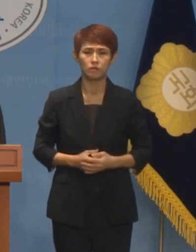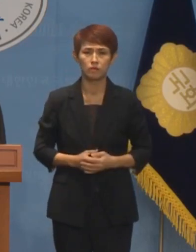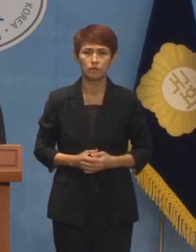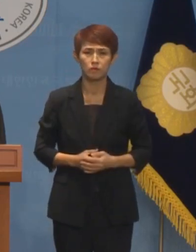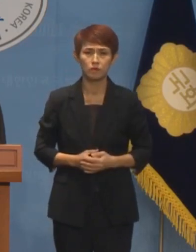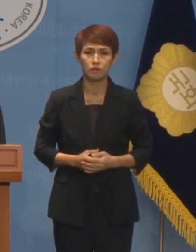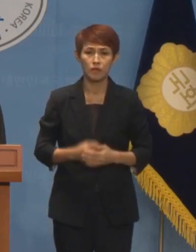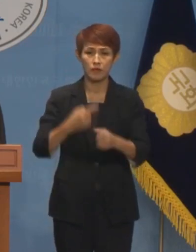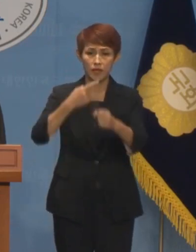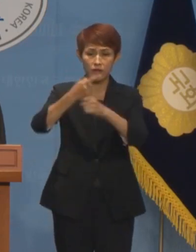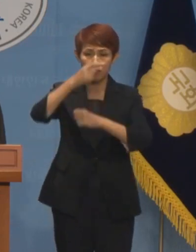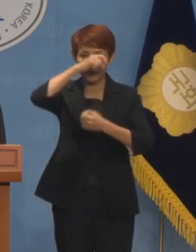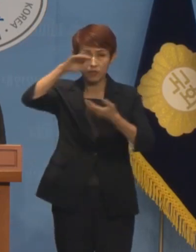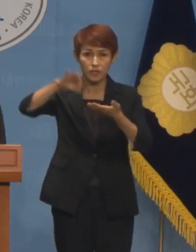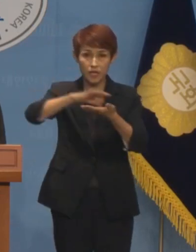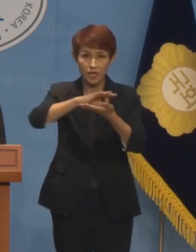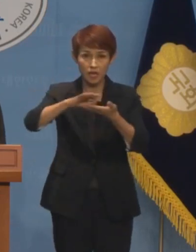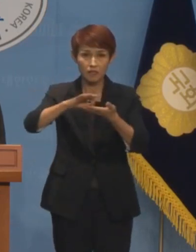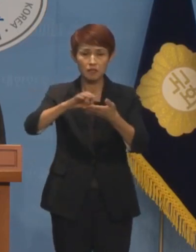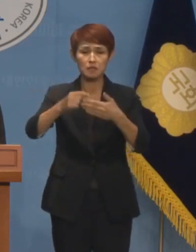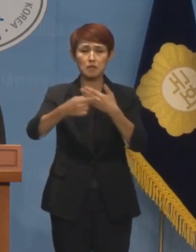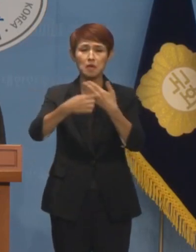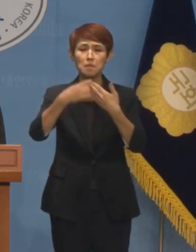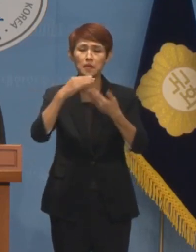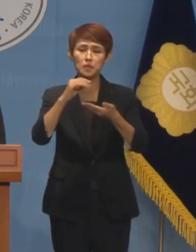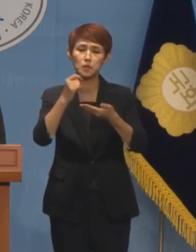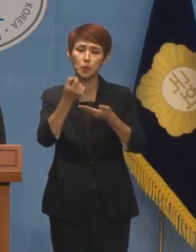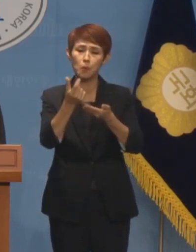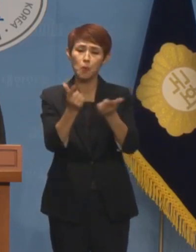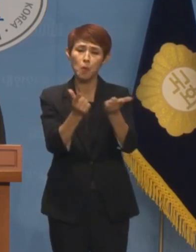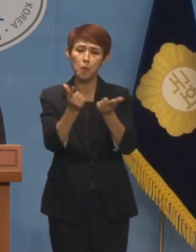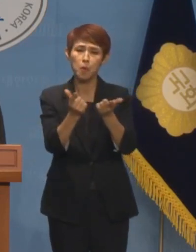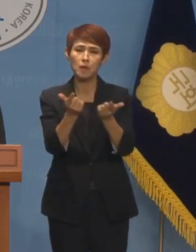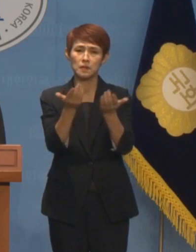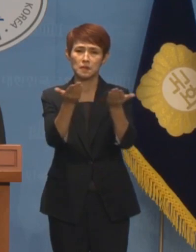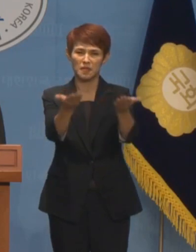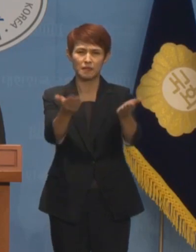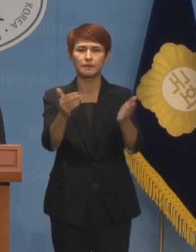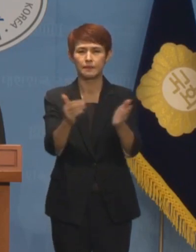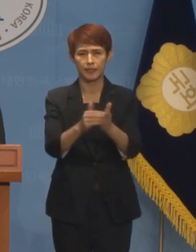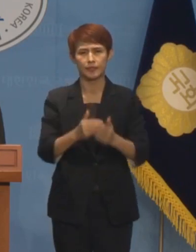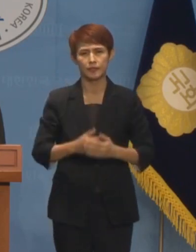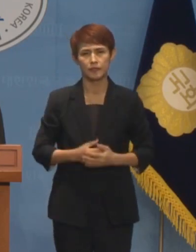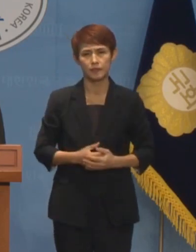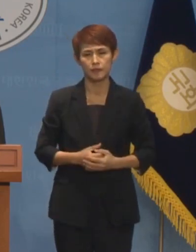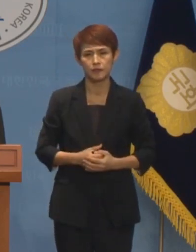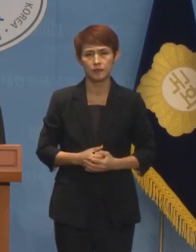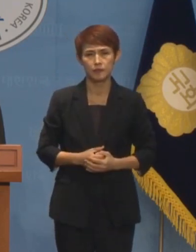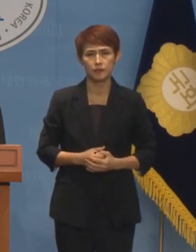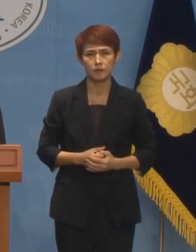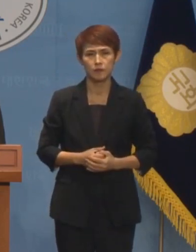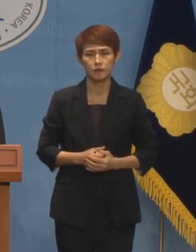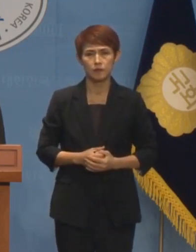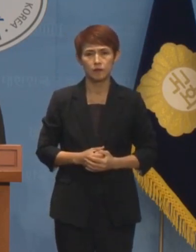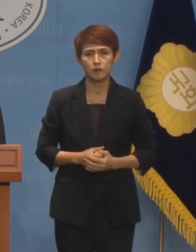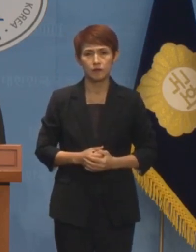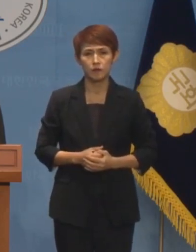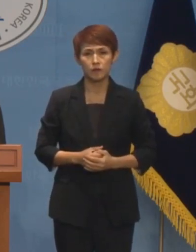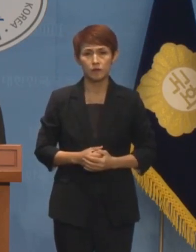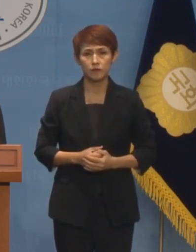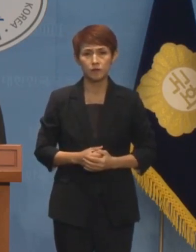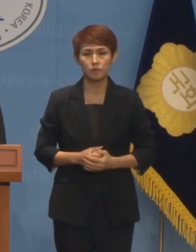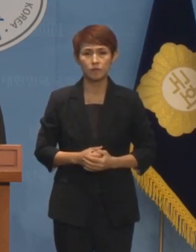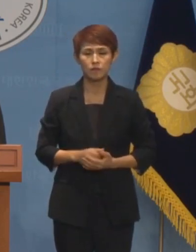결국 내년 예산안은 형식적 구색 맞추기로 소폭의 변동으로 배정되었습니다.